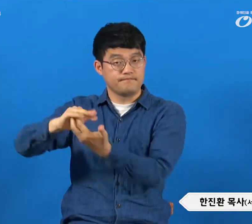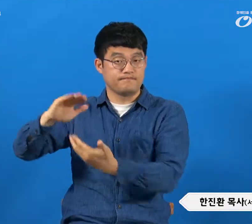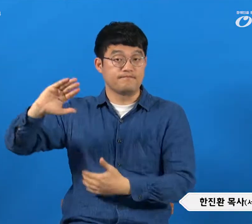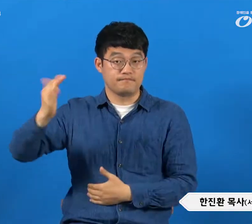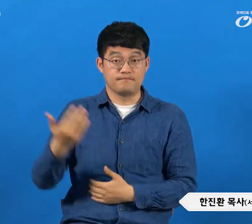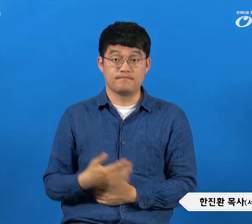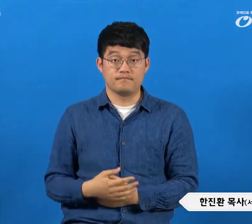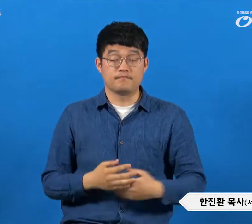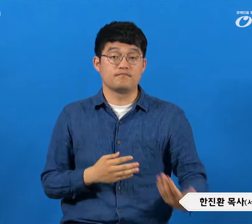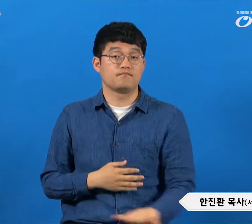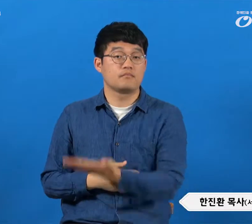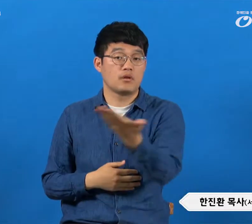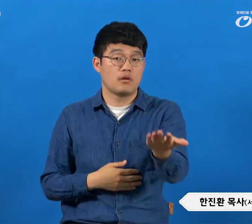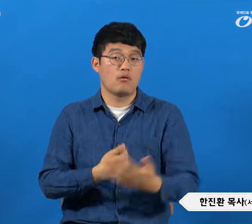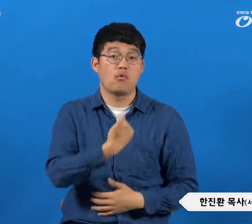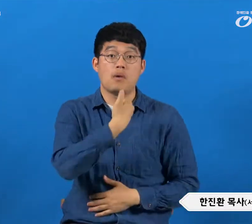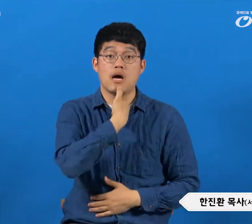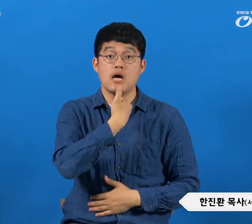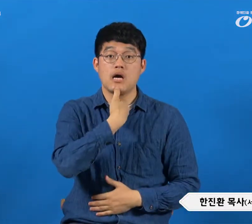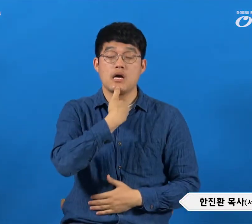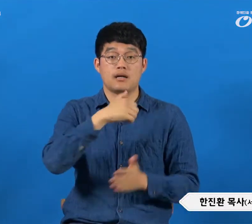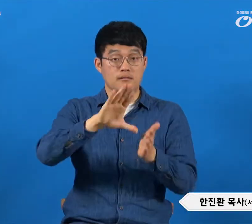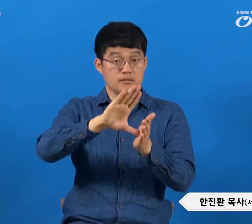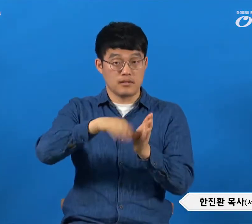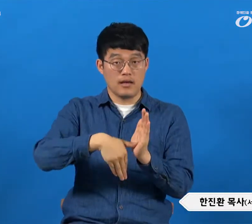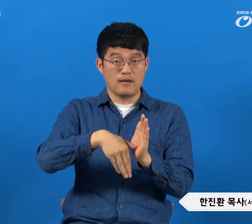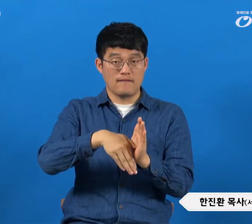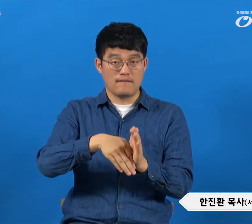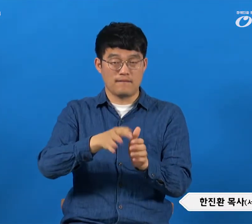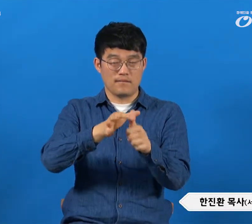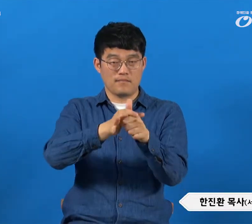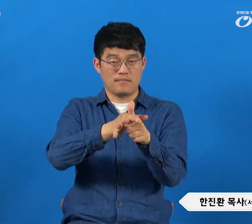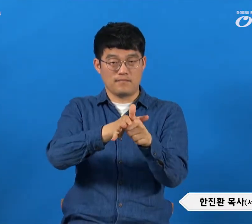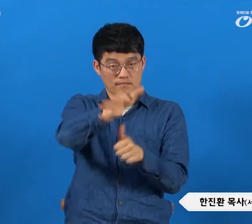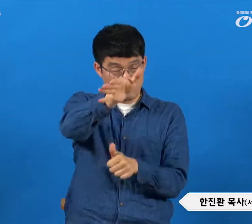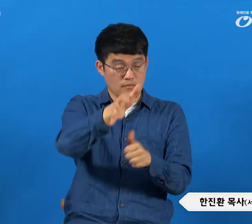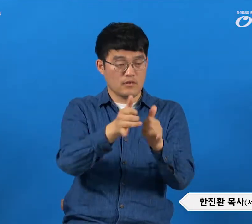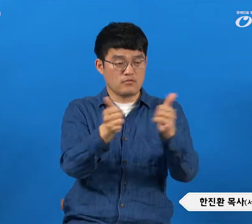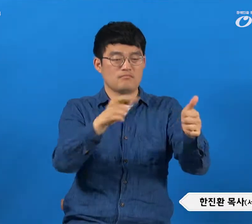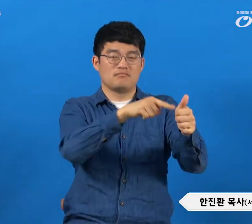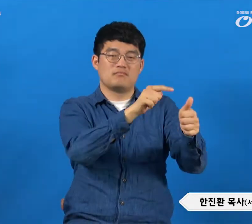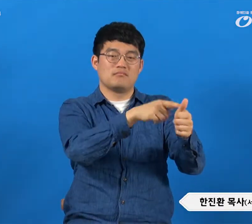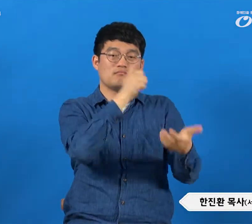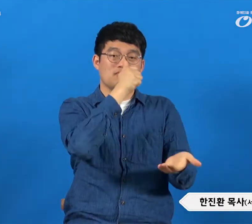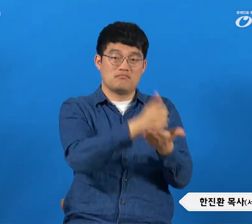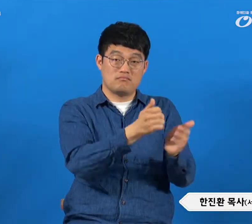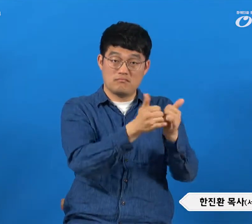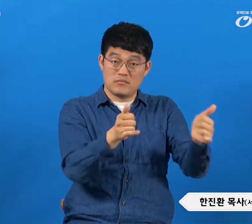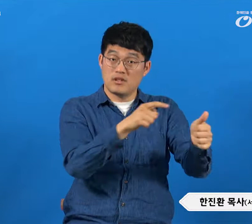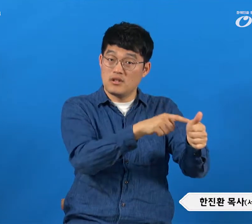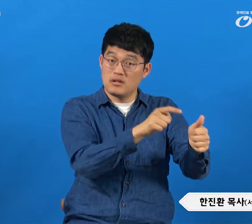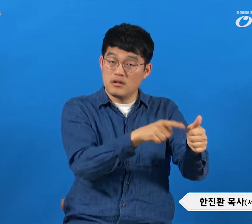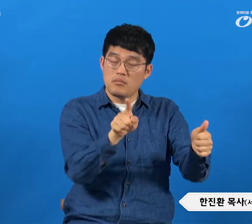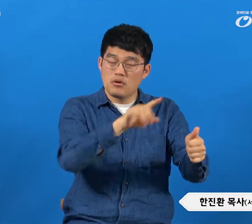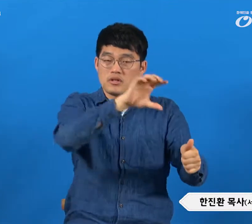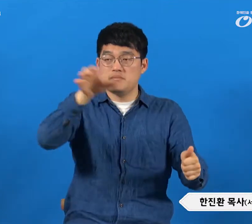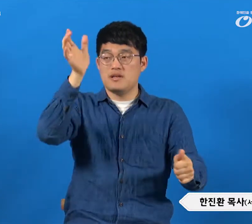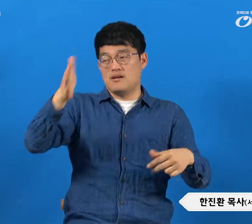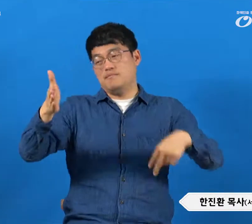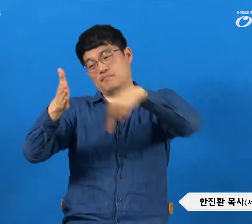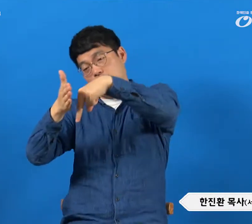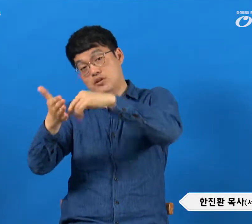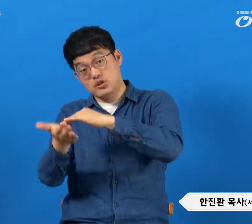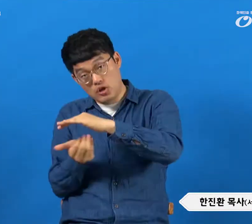로마 시대의 이 사형수는 십자가에 매달리기 전에 병사들이 그의 옷을 다